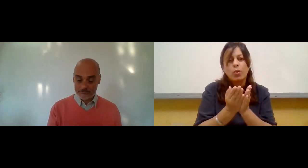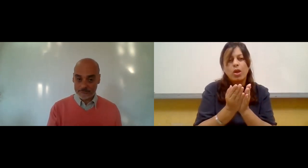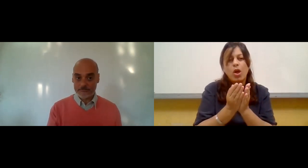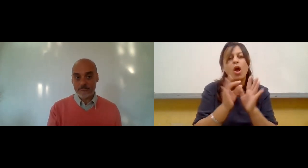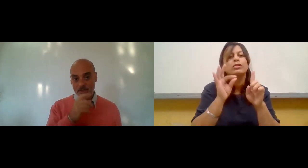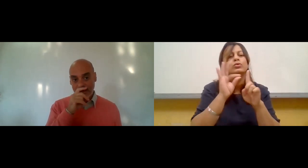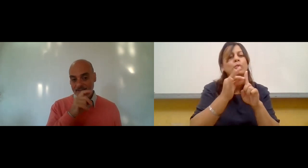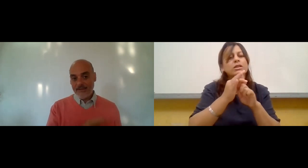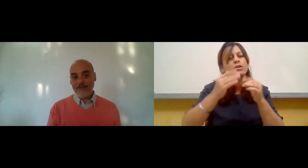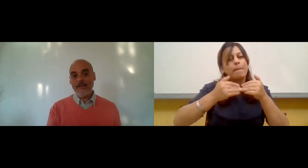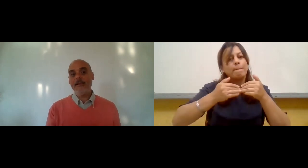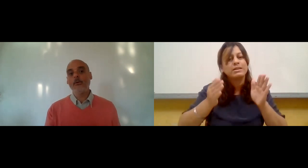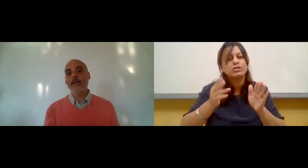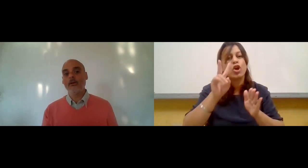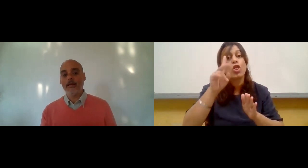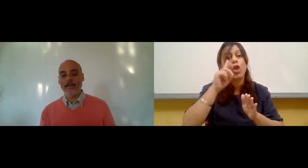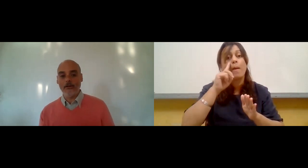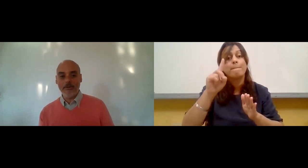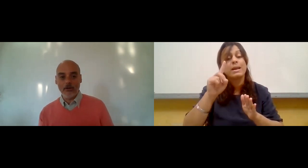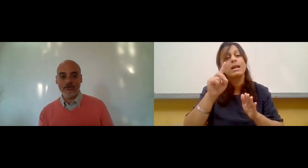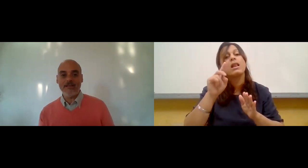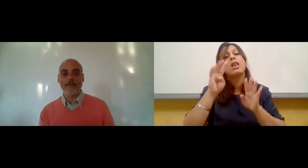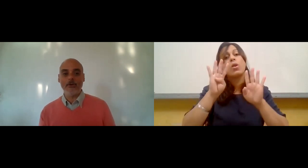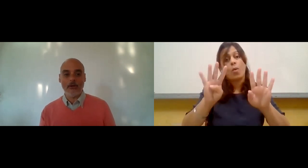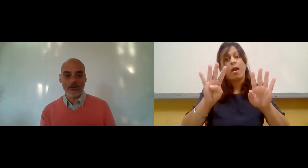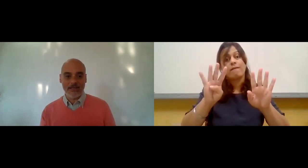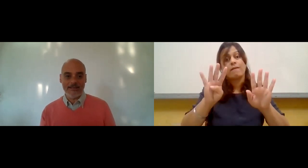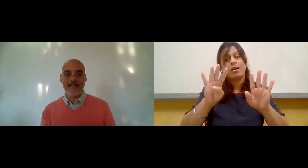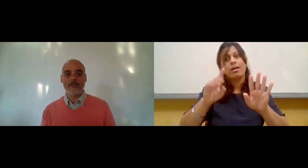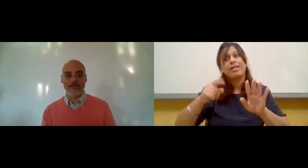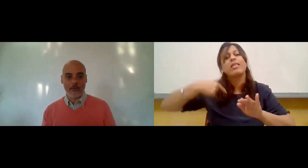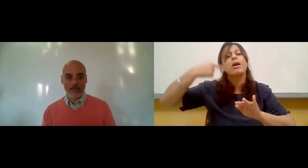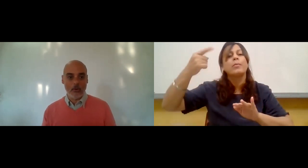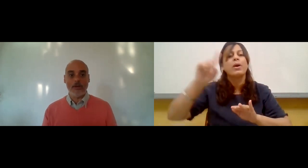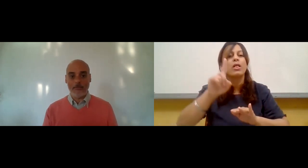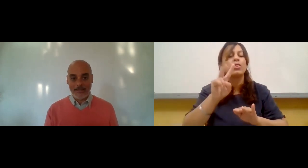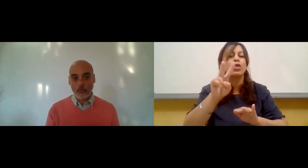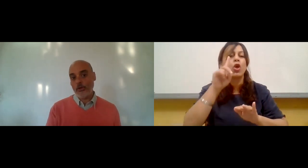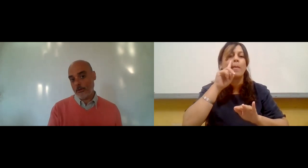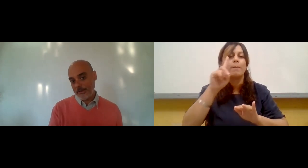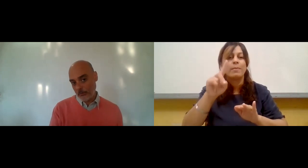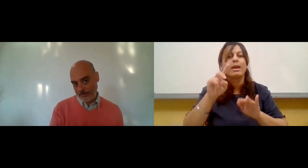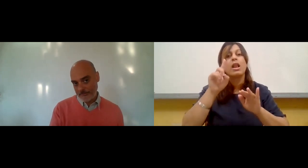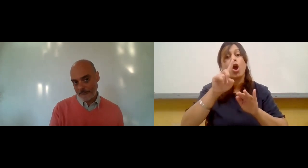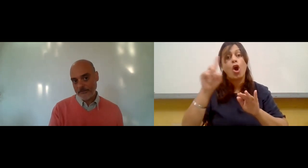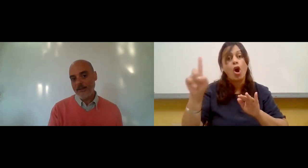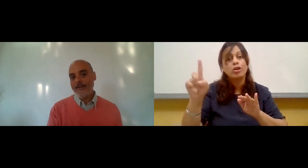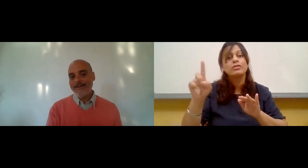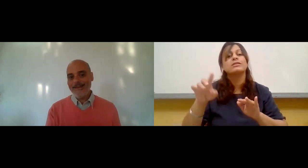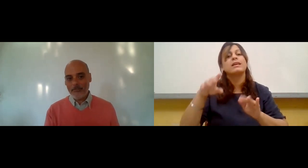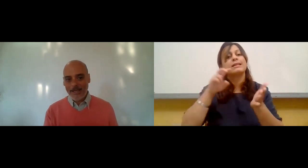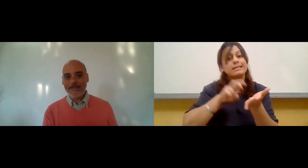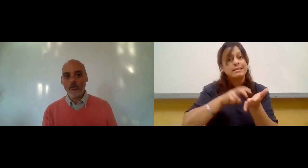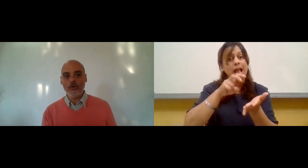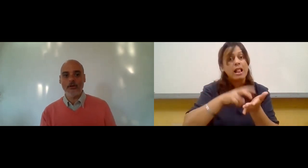2009, y luego en el 2011 se abrió una corte en Salto y en Tacuarembó con el plan de estudios de 2009.